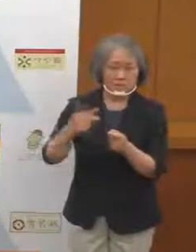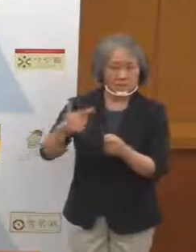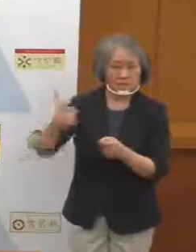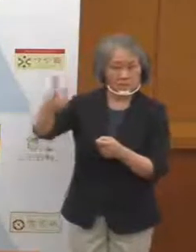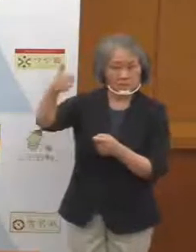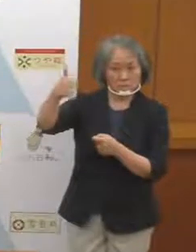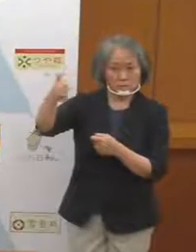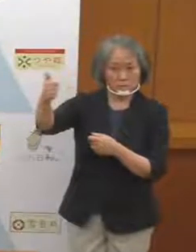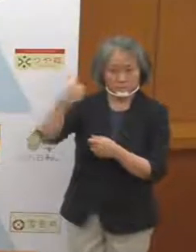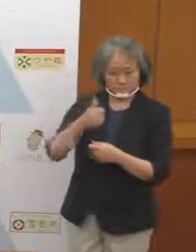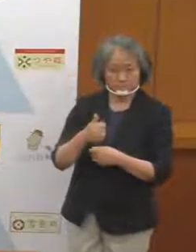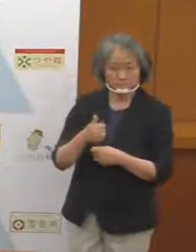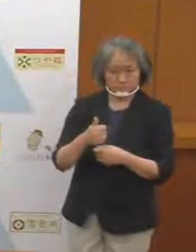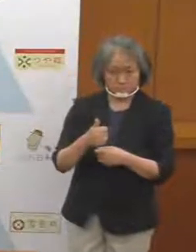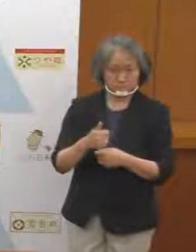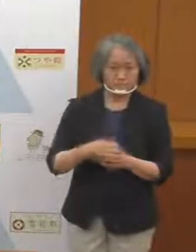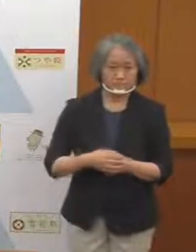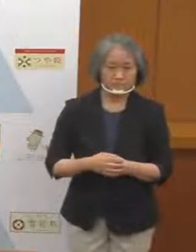まして